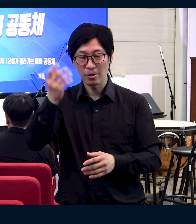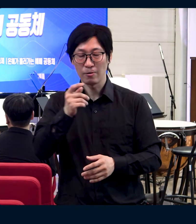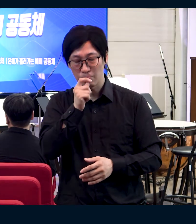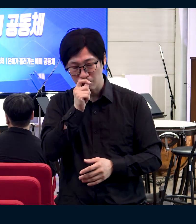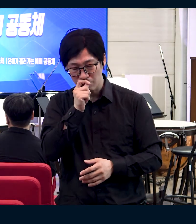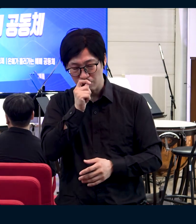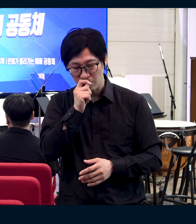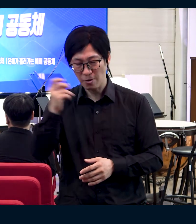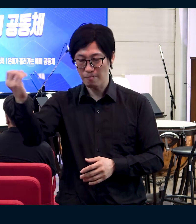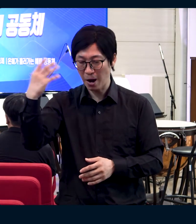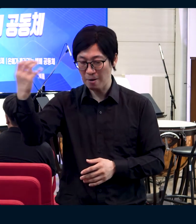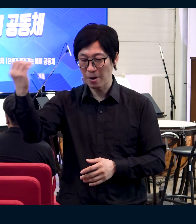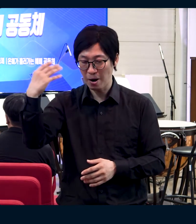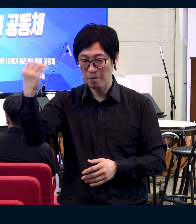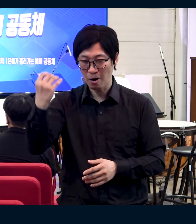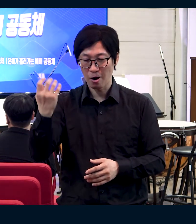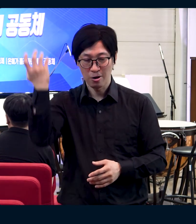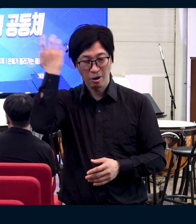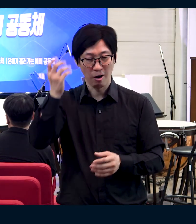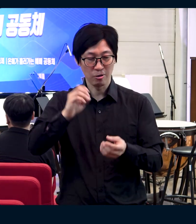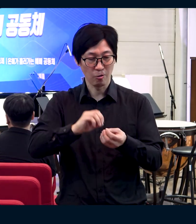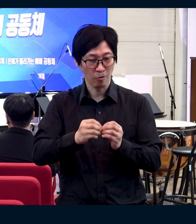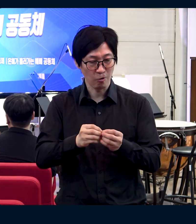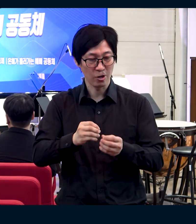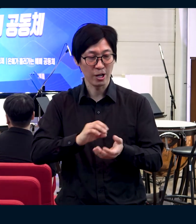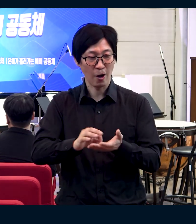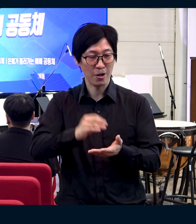묵상할수록 성령께서 계속 그 마음을